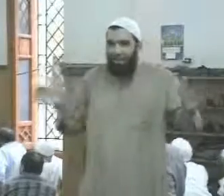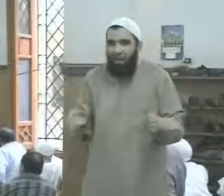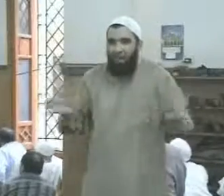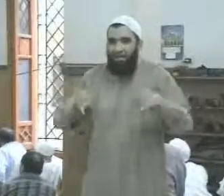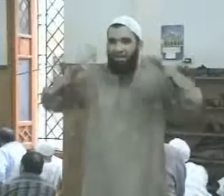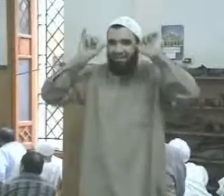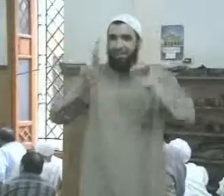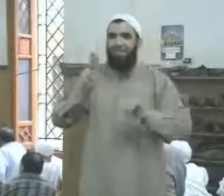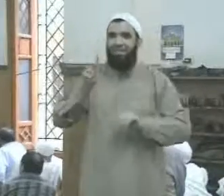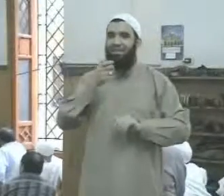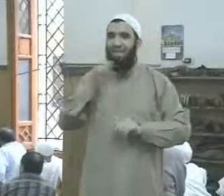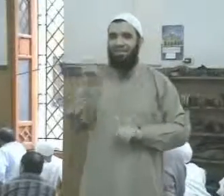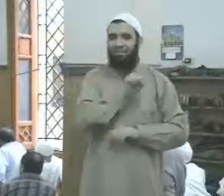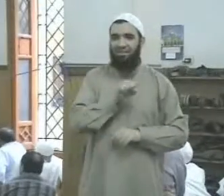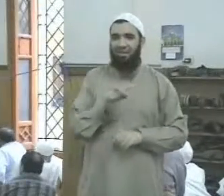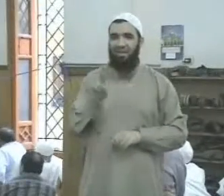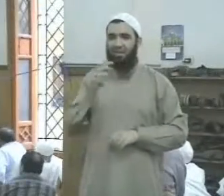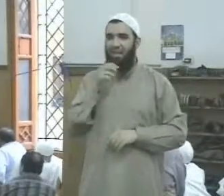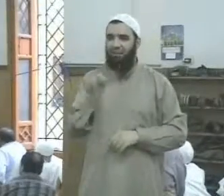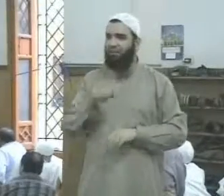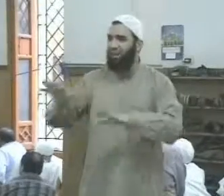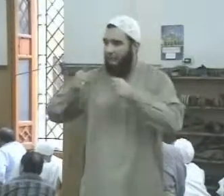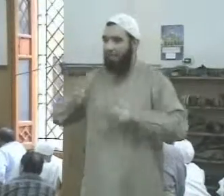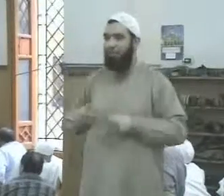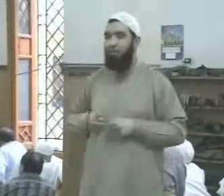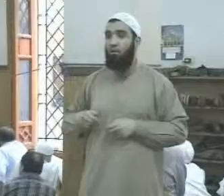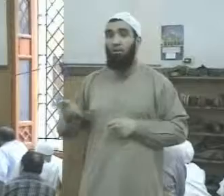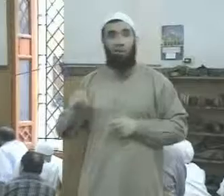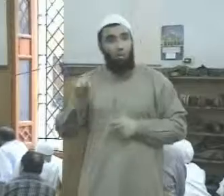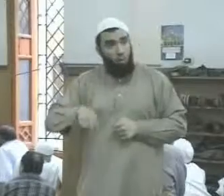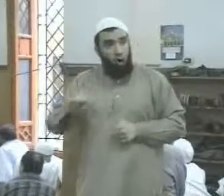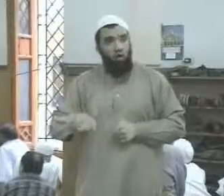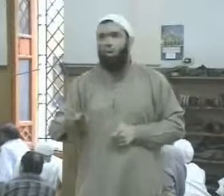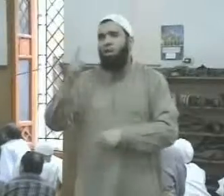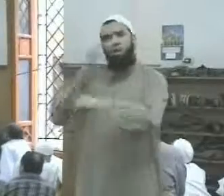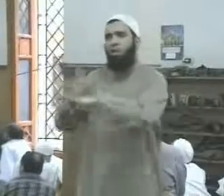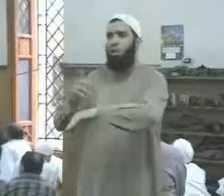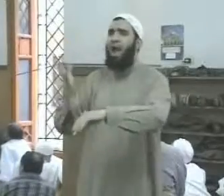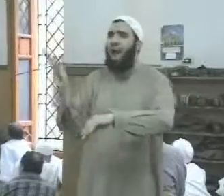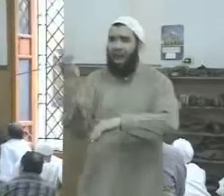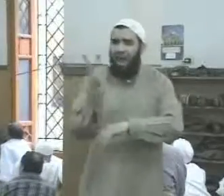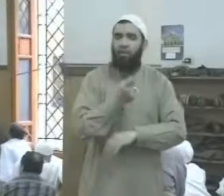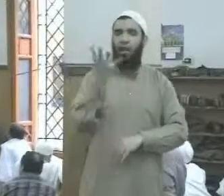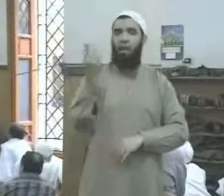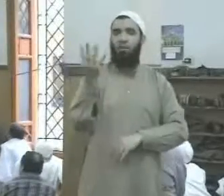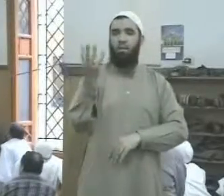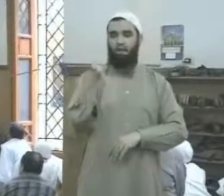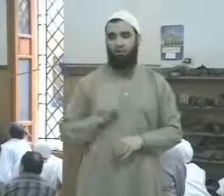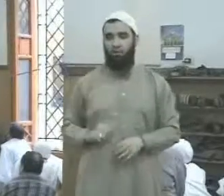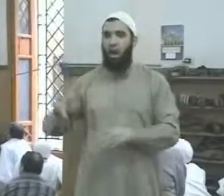قال متى تريدهم يا أبي؟ الآن. قال وقت ما تحب، مسألة تحديد